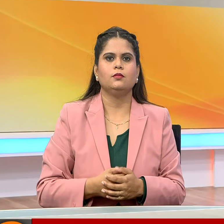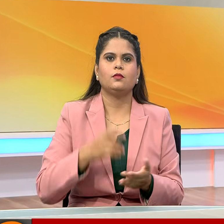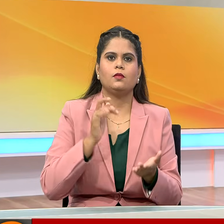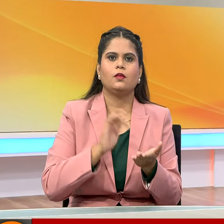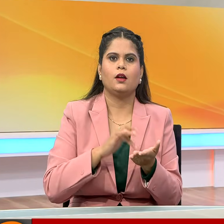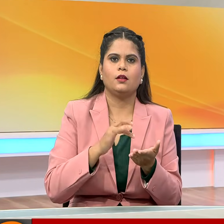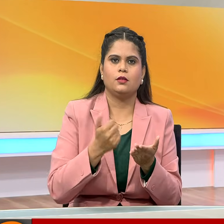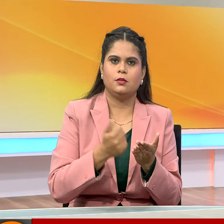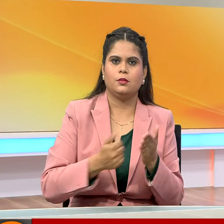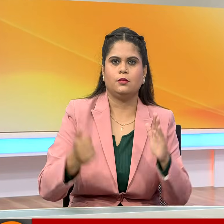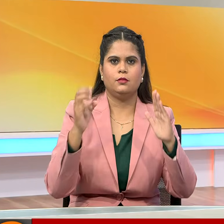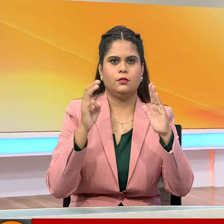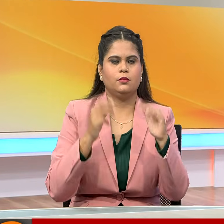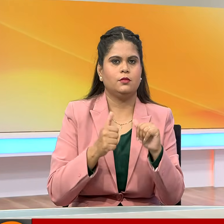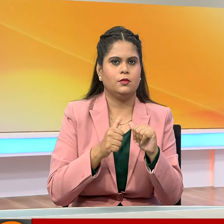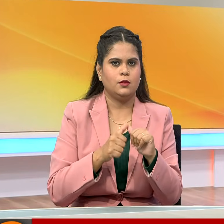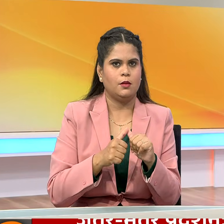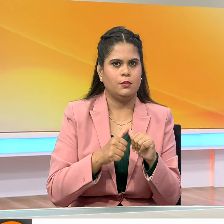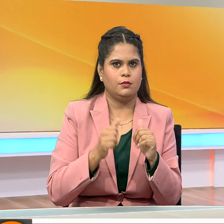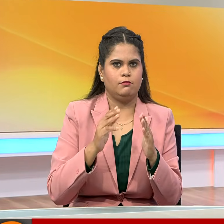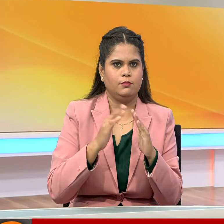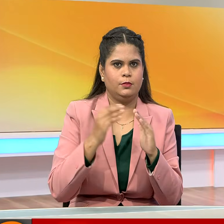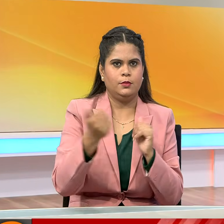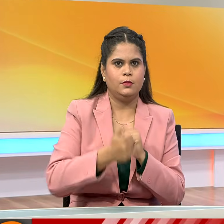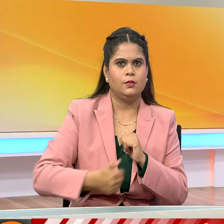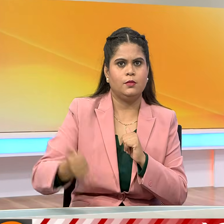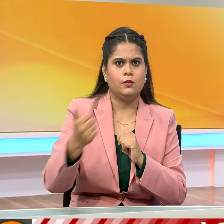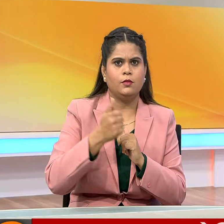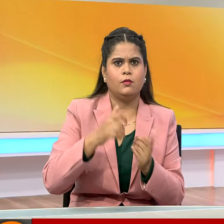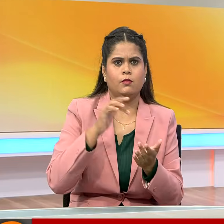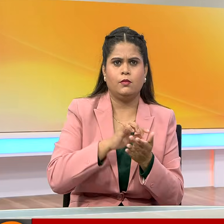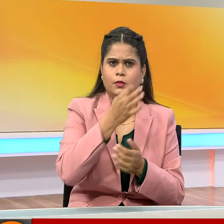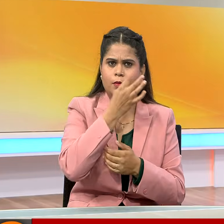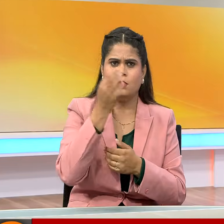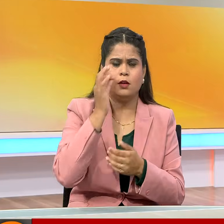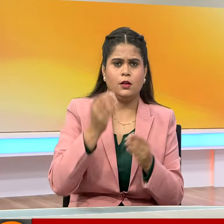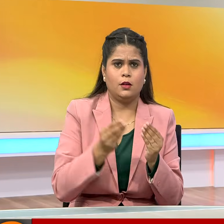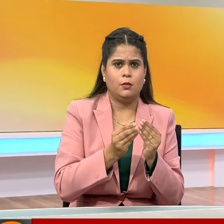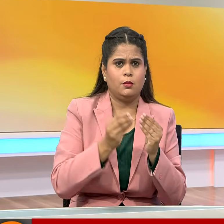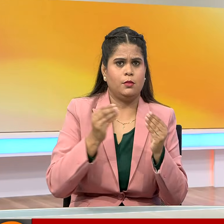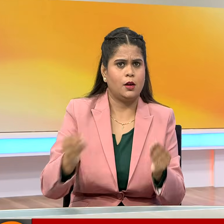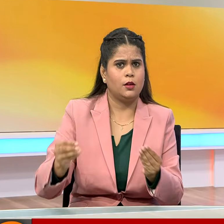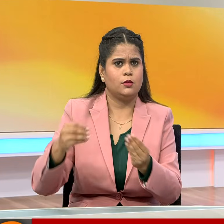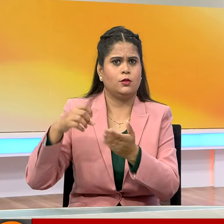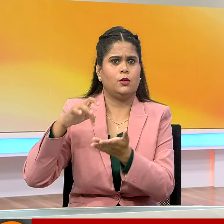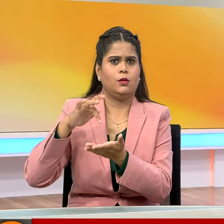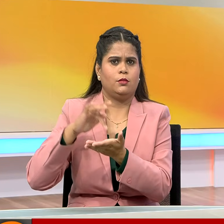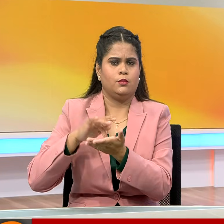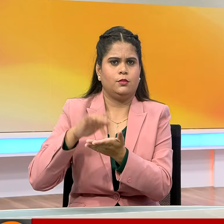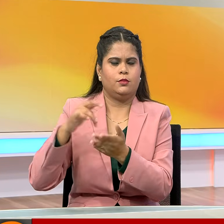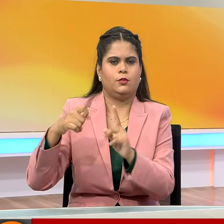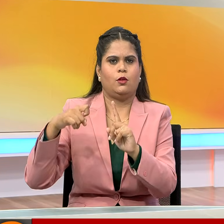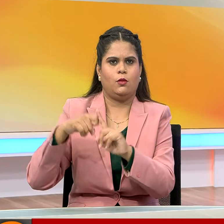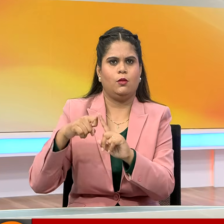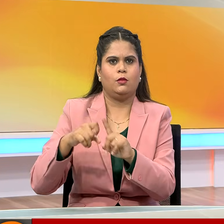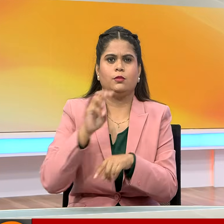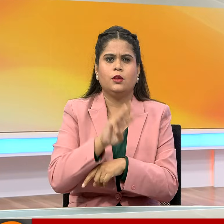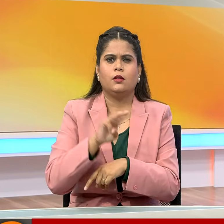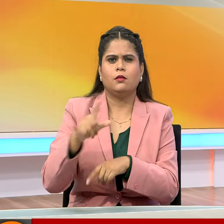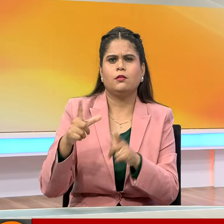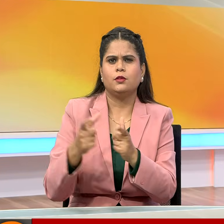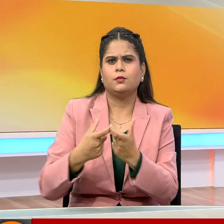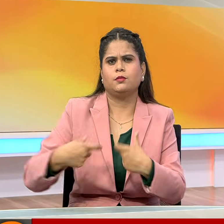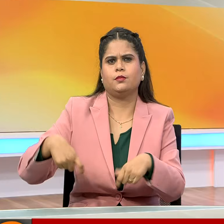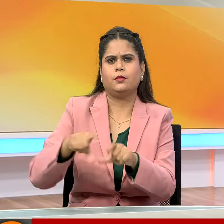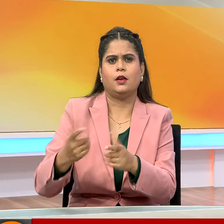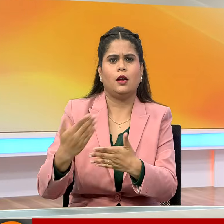केंद्रीय गृह मंत्री अमित शाह ने चेन्नई के निकट कोवलम में दक्षिण क्षेत्रीय परिषद की यहाँ पर 31वीं बैठक की अध्यक्षता की।